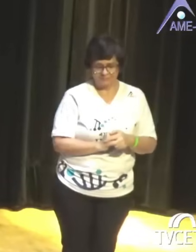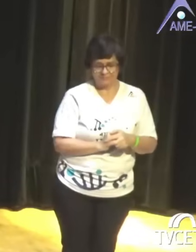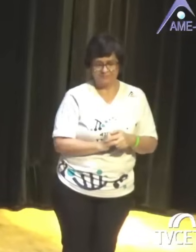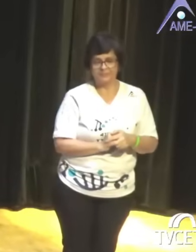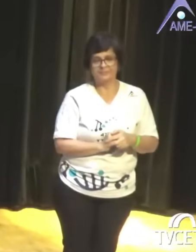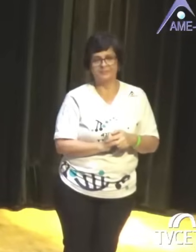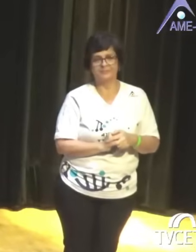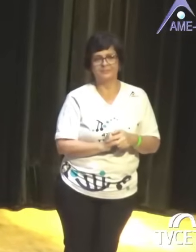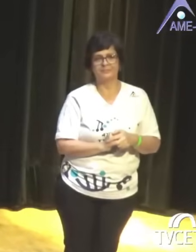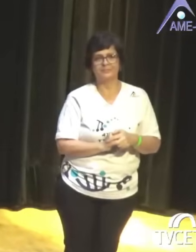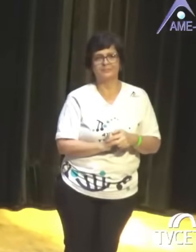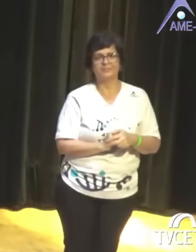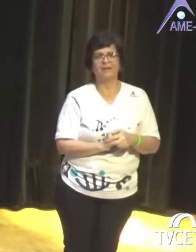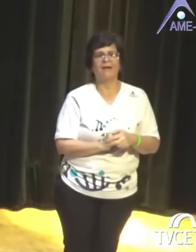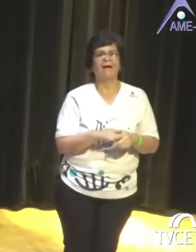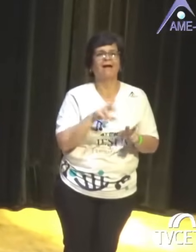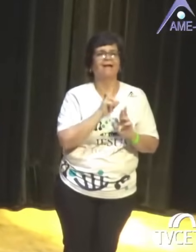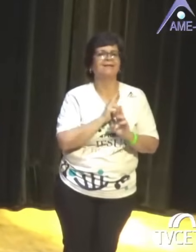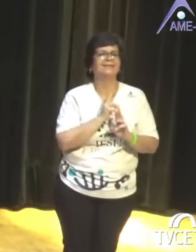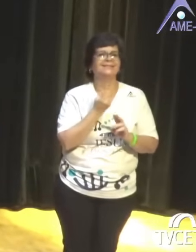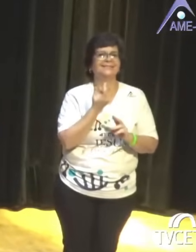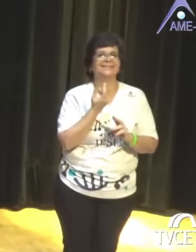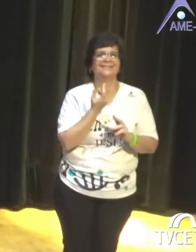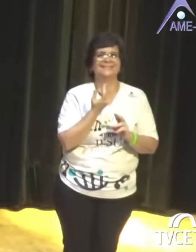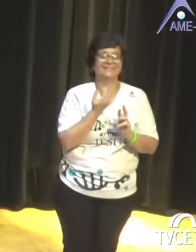ele e o